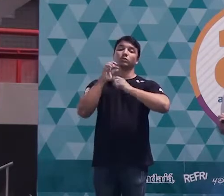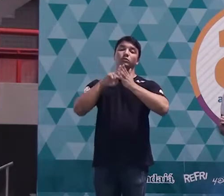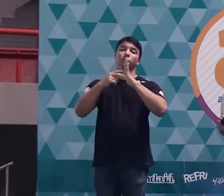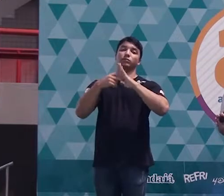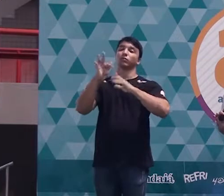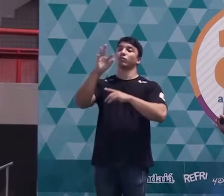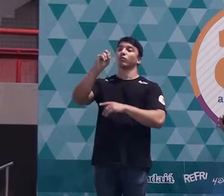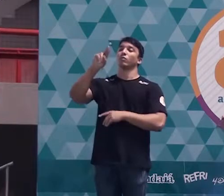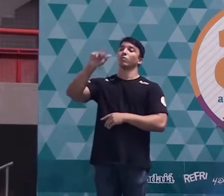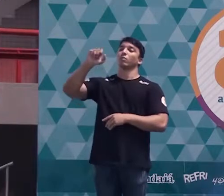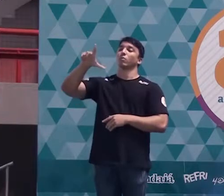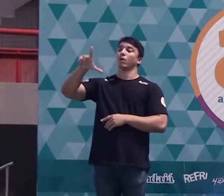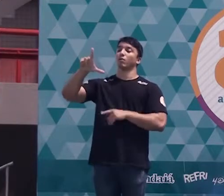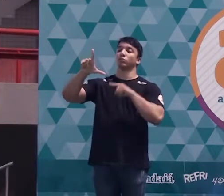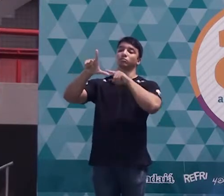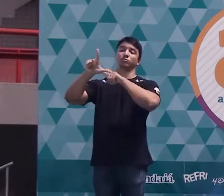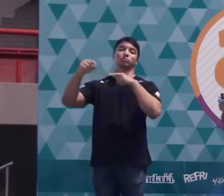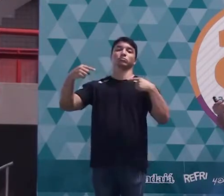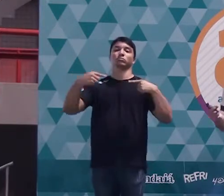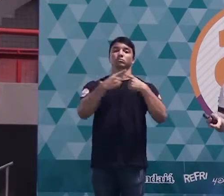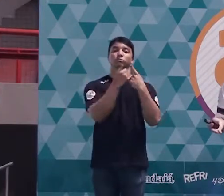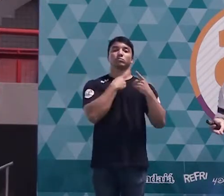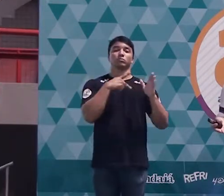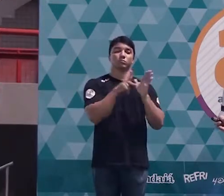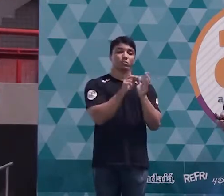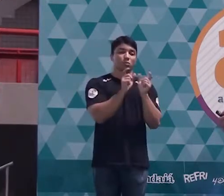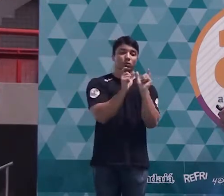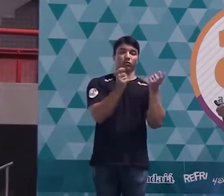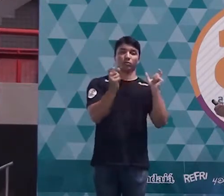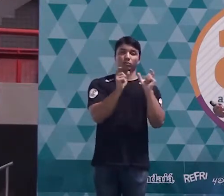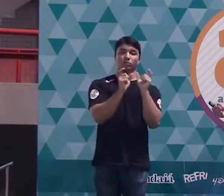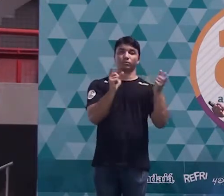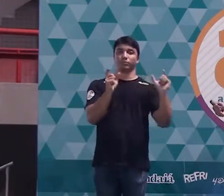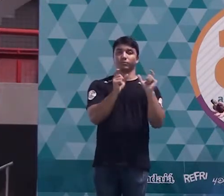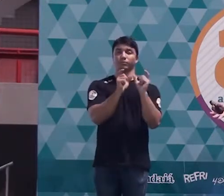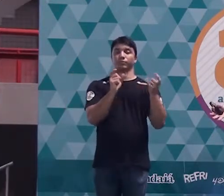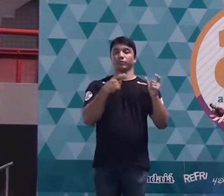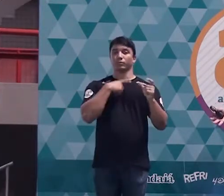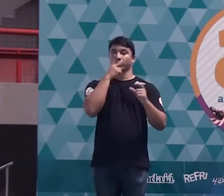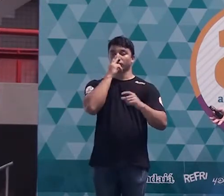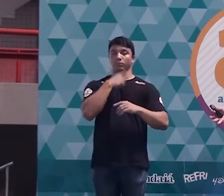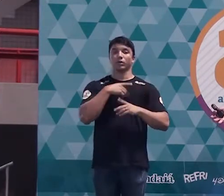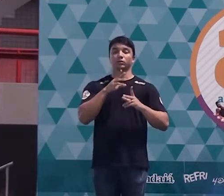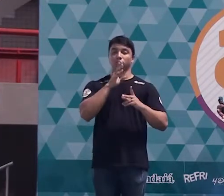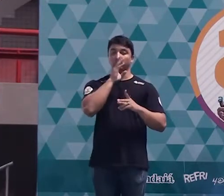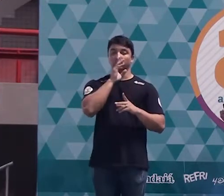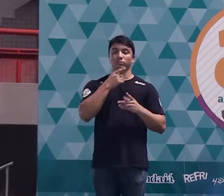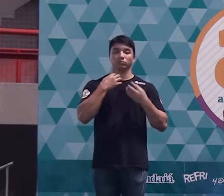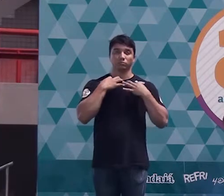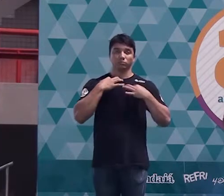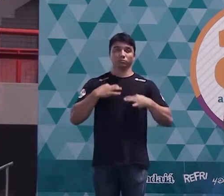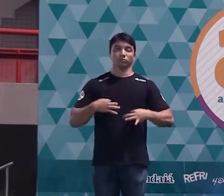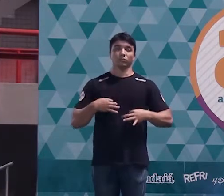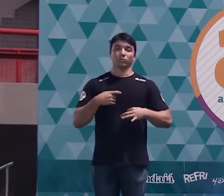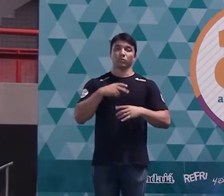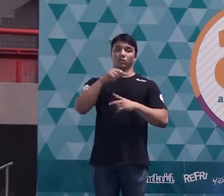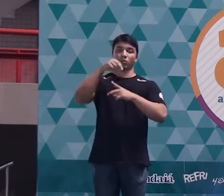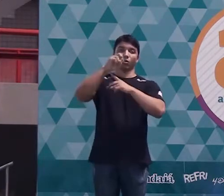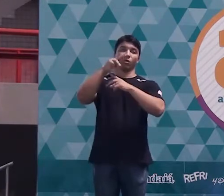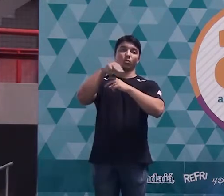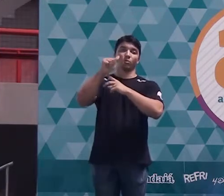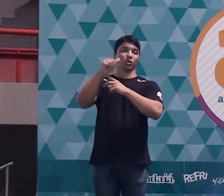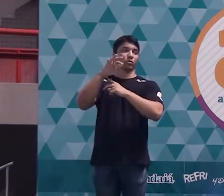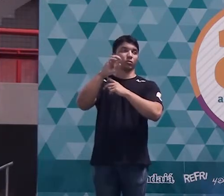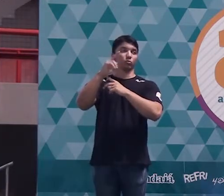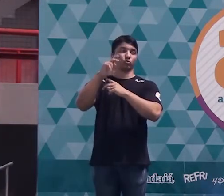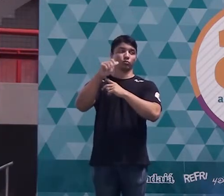linguagem formal? É a linguagem da gramática, é a linguagem culta, é a norma